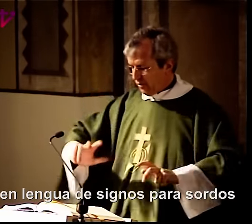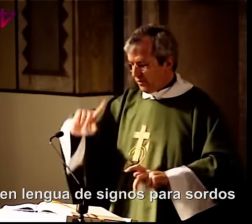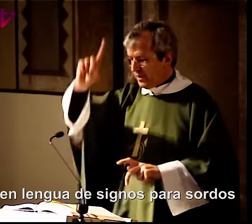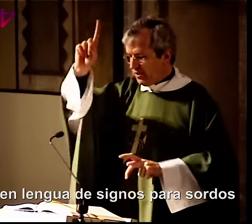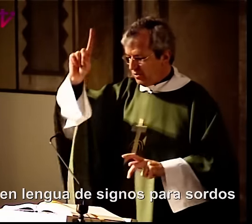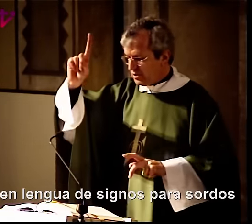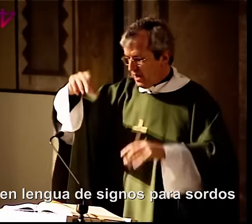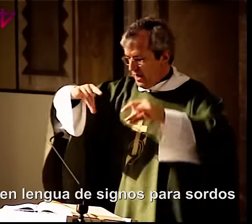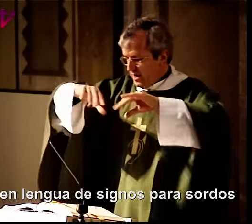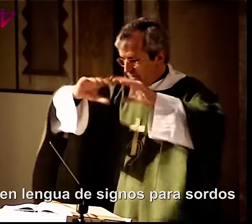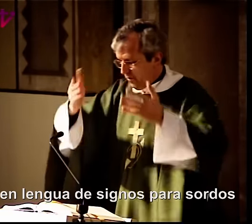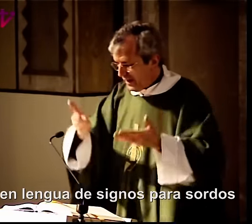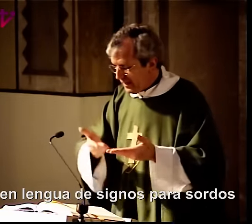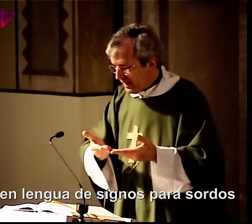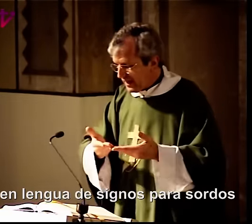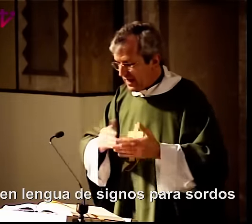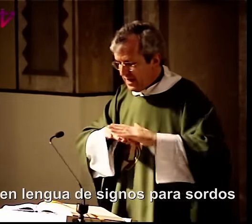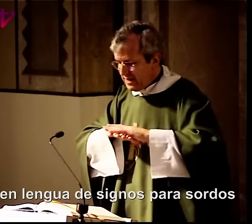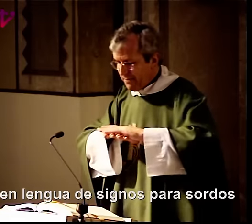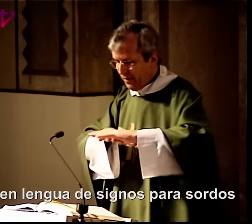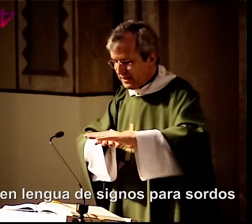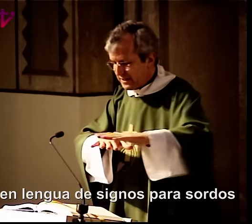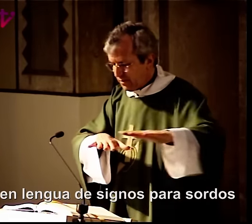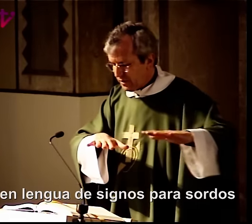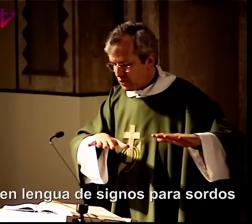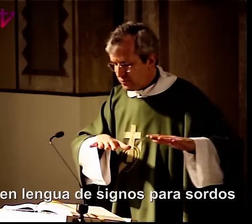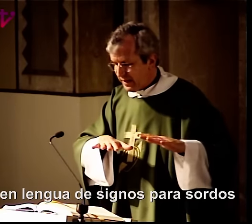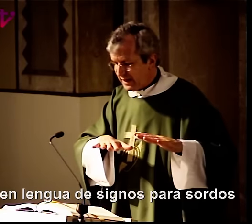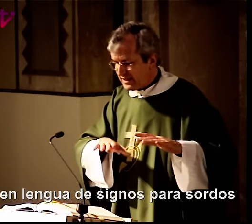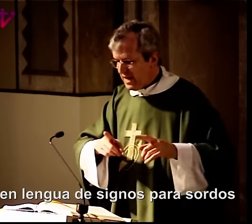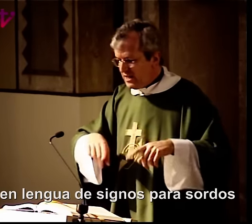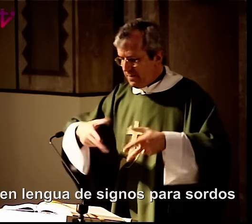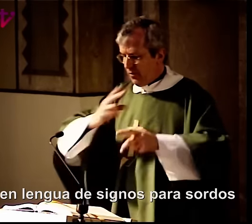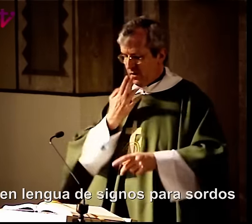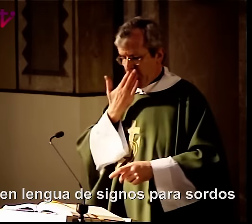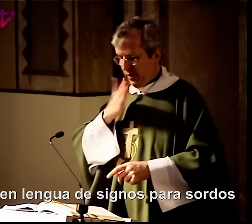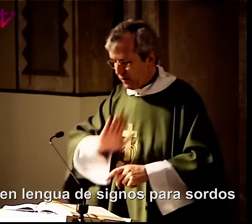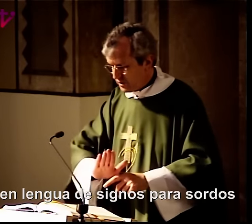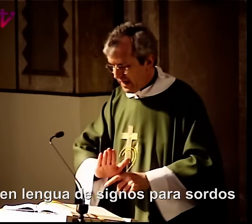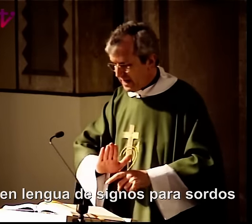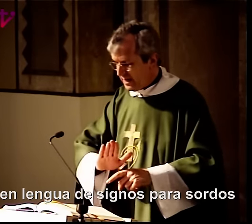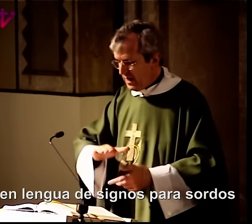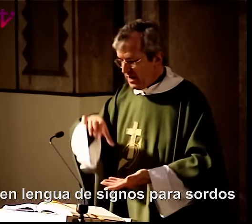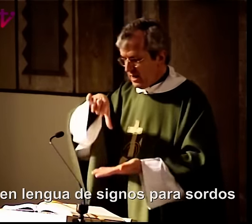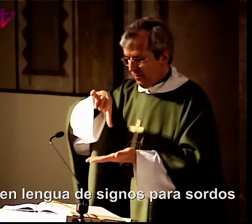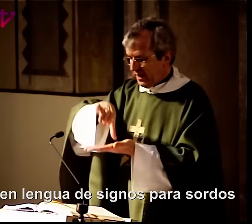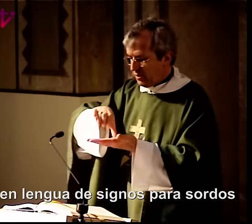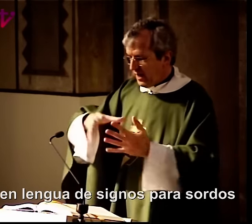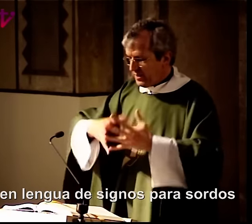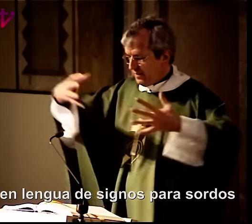de Dios, ni por la tierra, ni por el estrado de sus pies, ni por Jerusalén, ni por la ciudad del